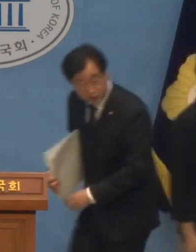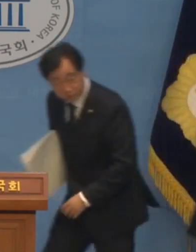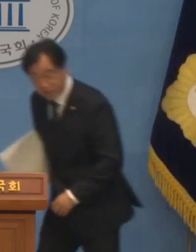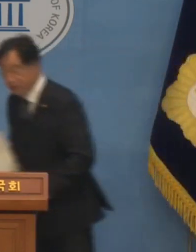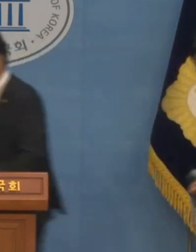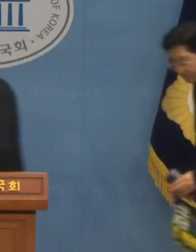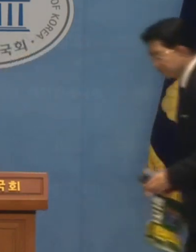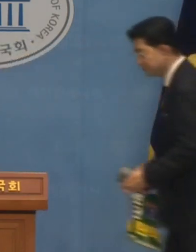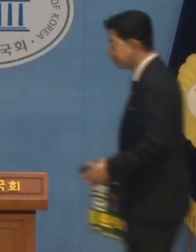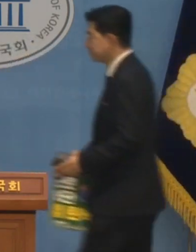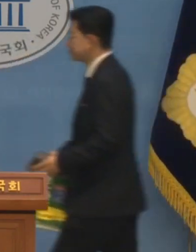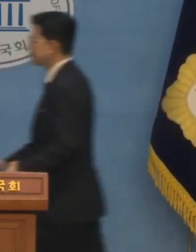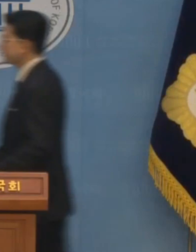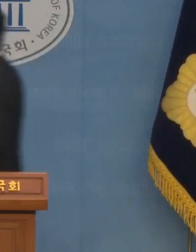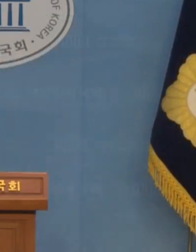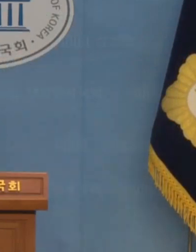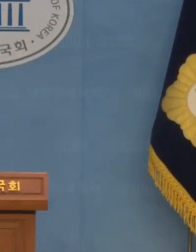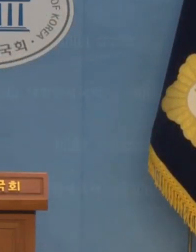수고하셨습니다.